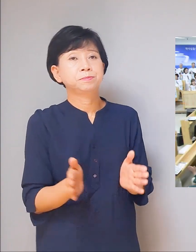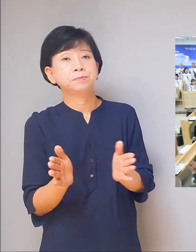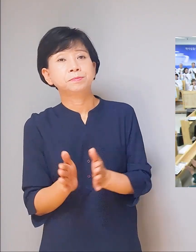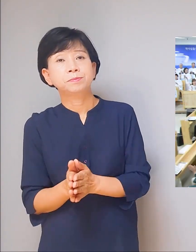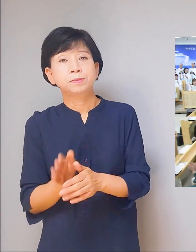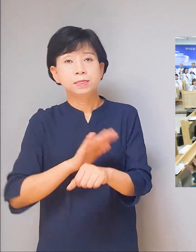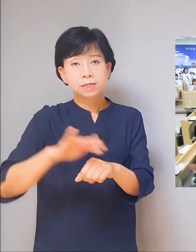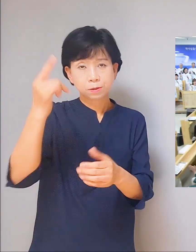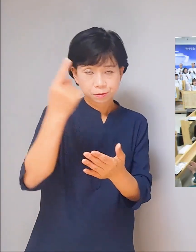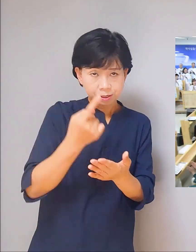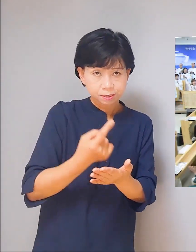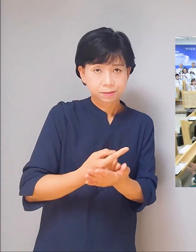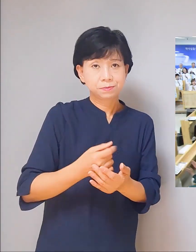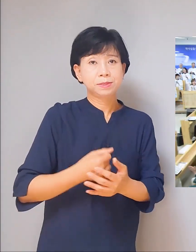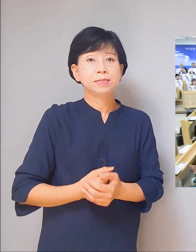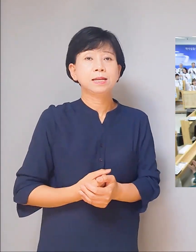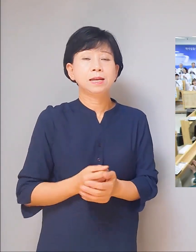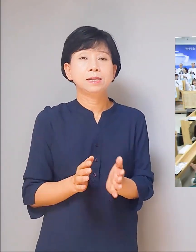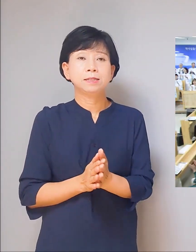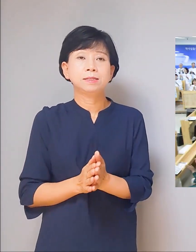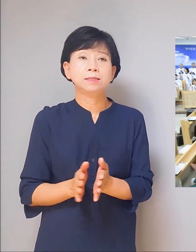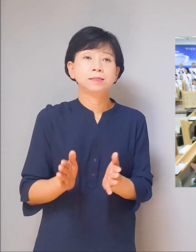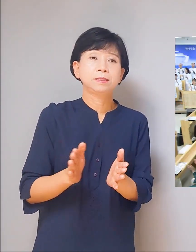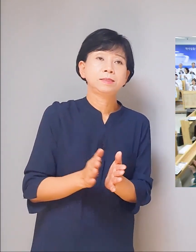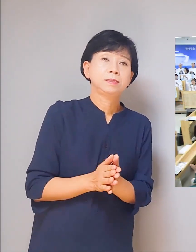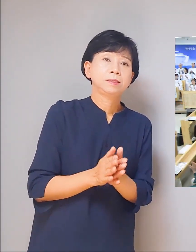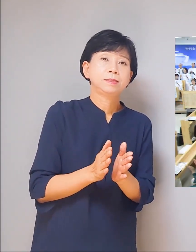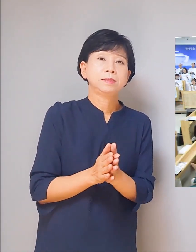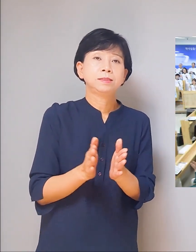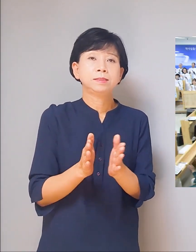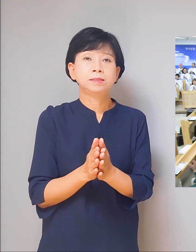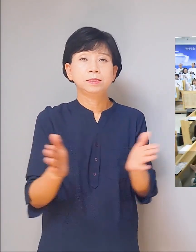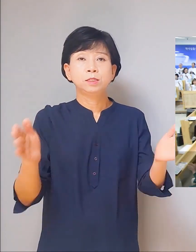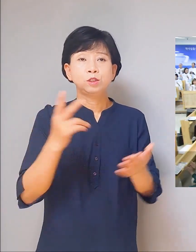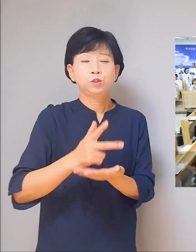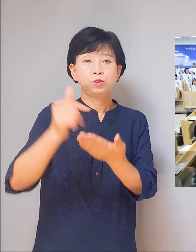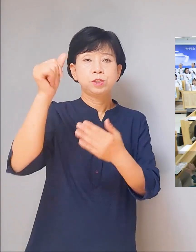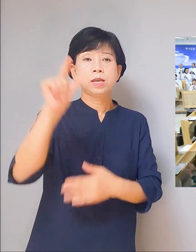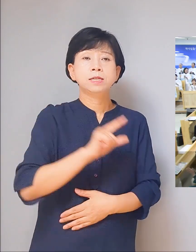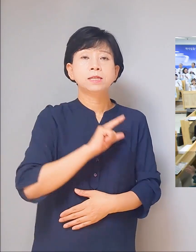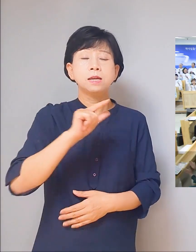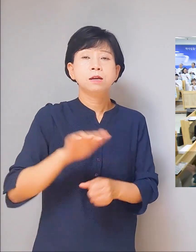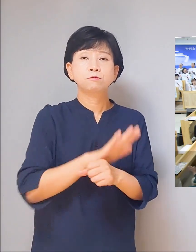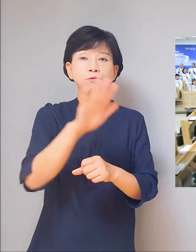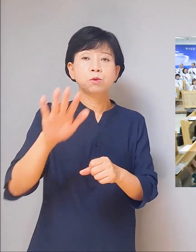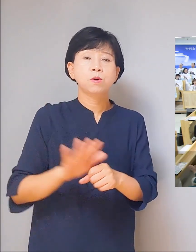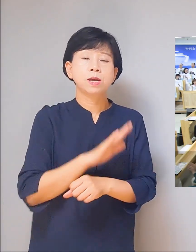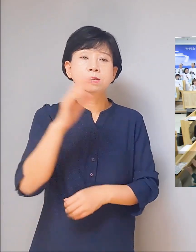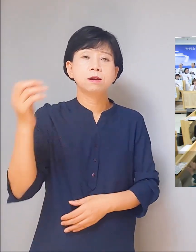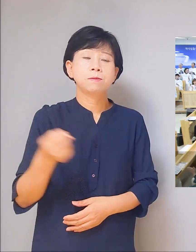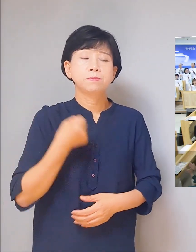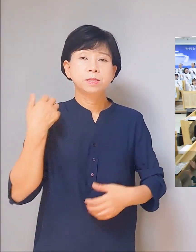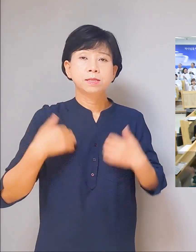잘 오셨습니다. 주의 이름으로 환영합니다. 주의